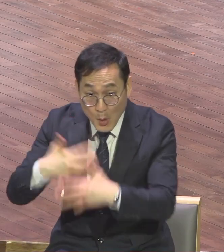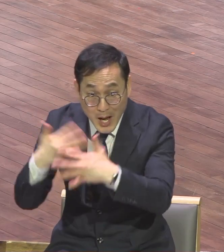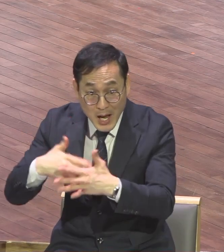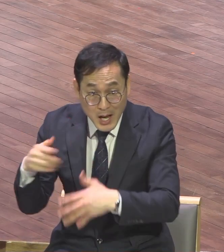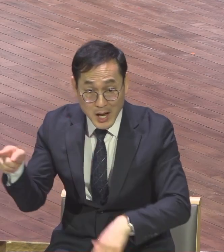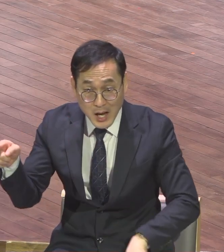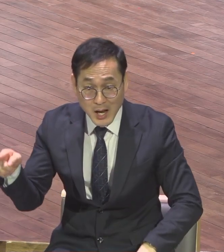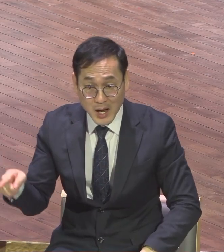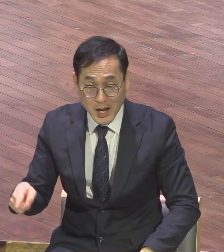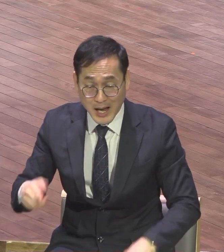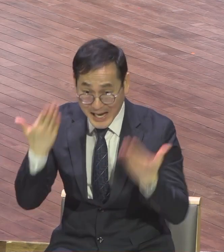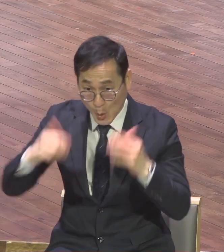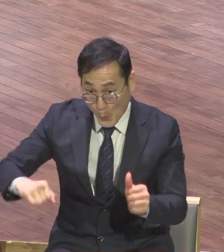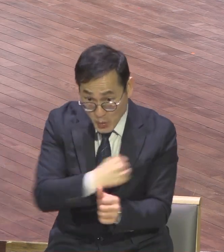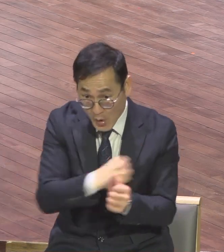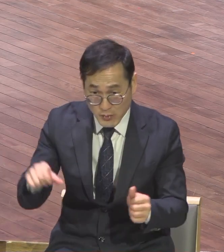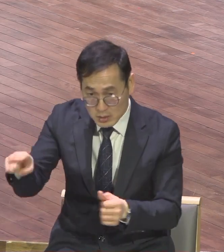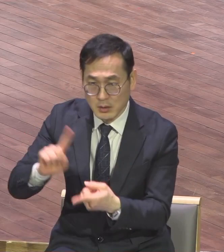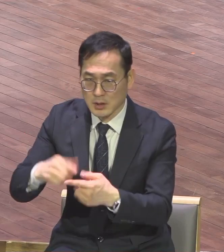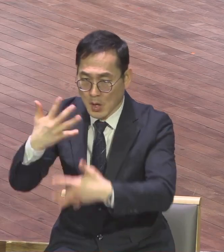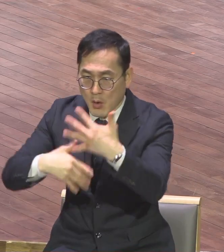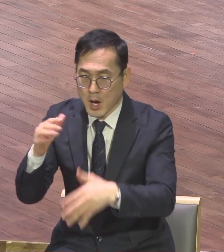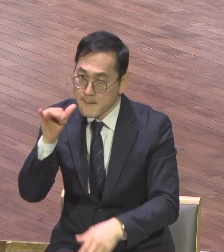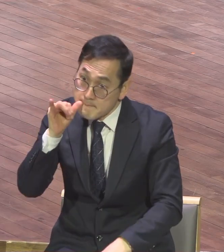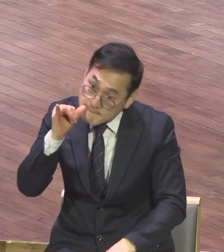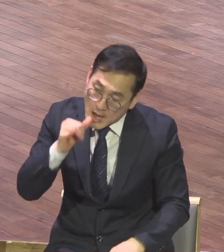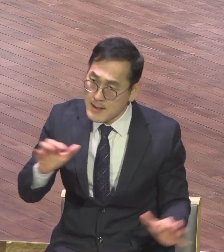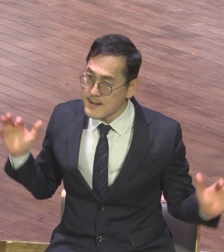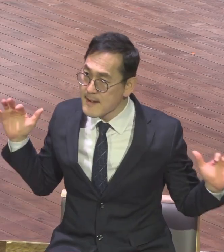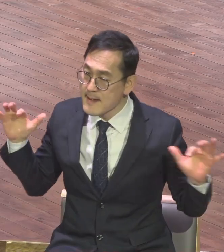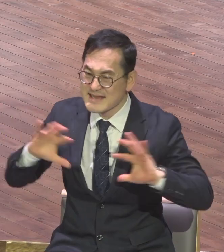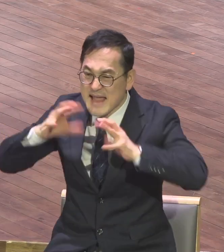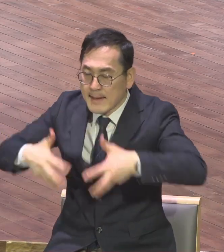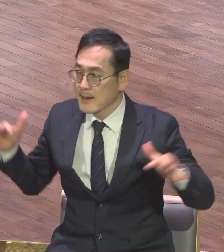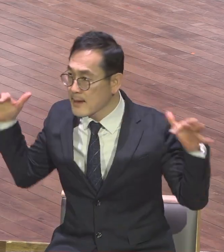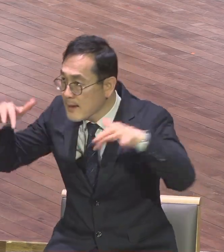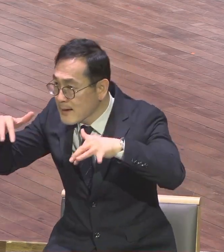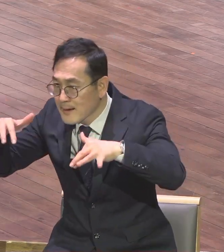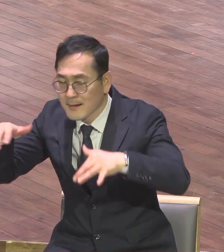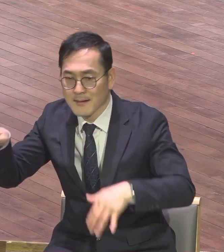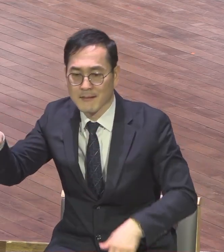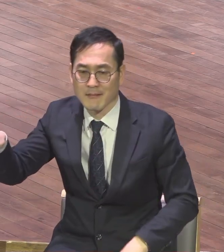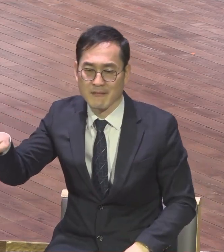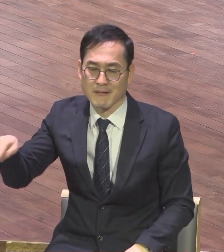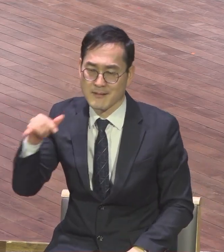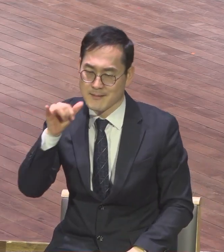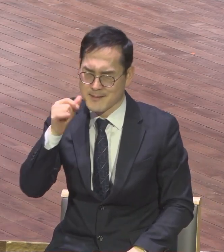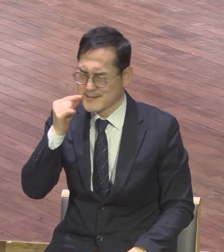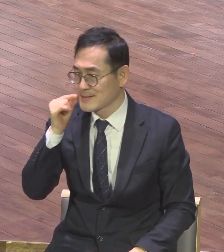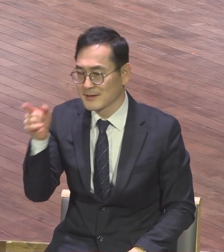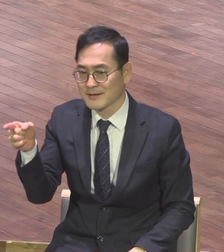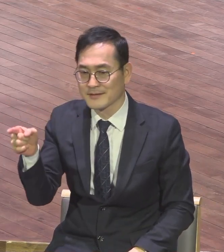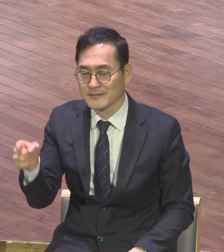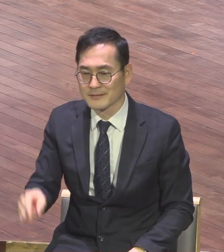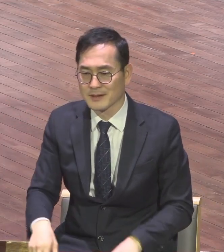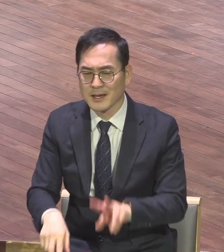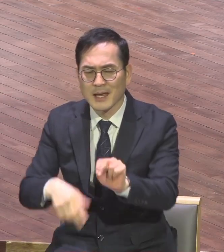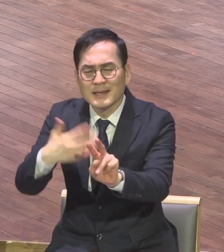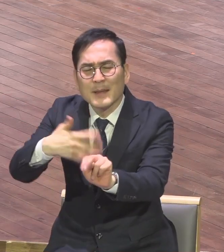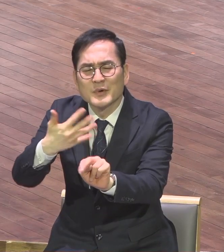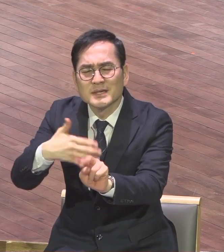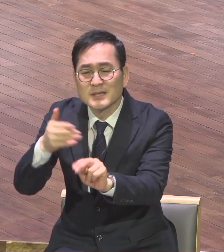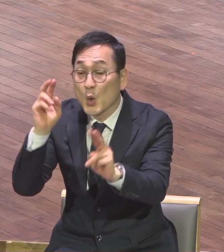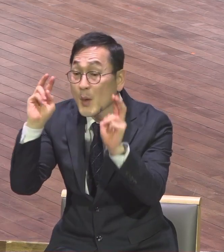할 만큼 이제 모든 플랫폼을 장악한 세계적인 기업이 되었습니다. 이 넷플릭스라는 회사는 제가 미국에 있을 때만